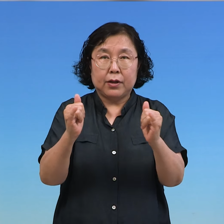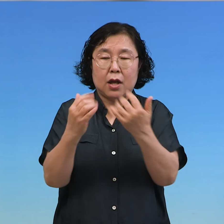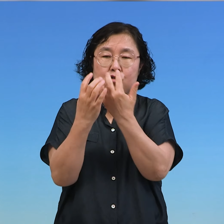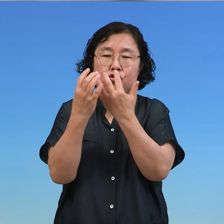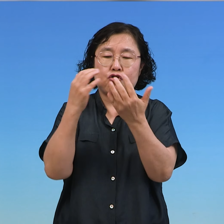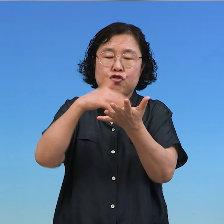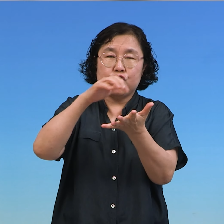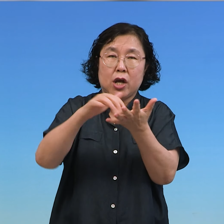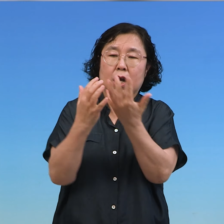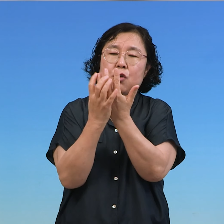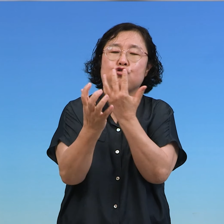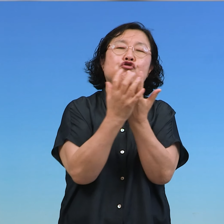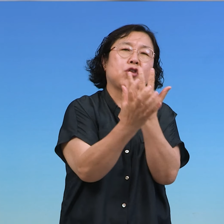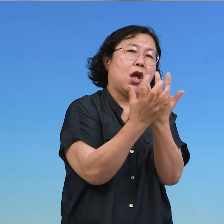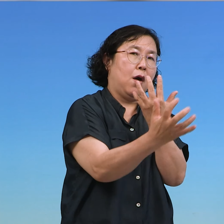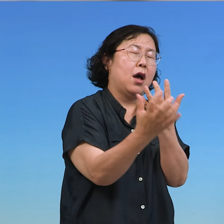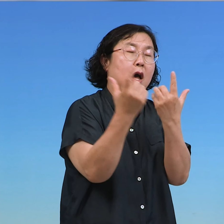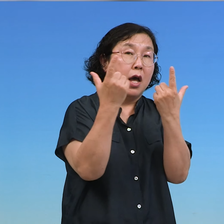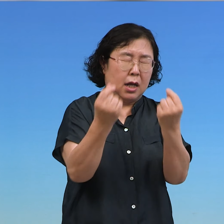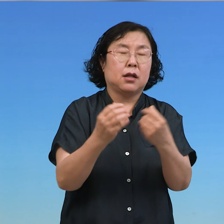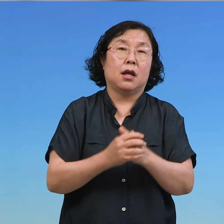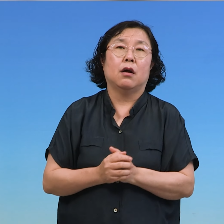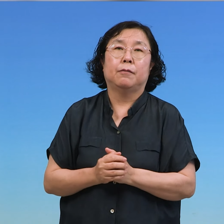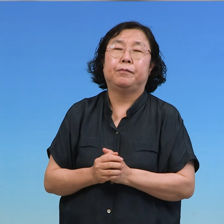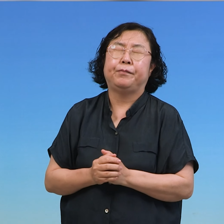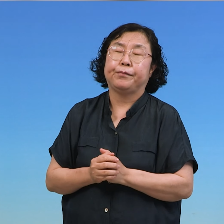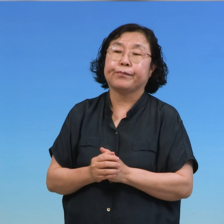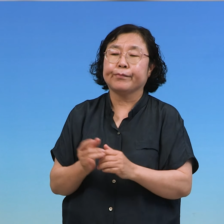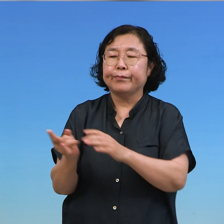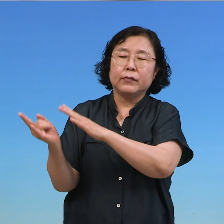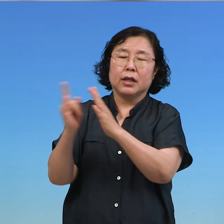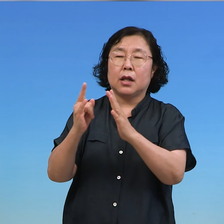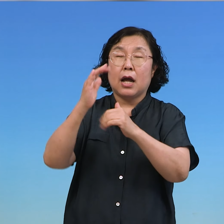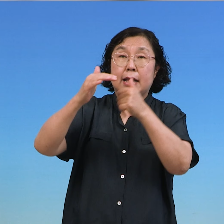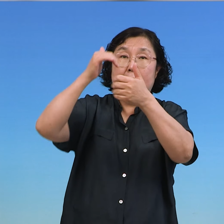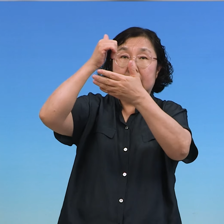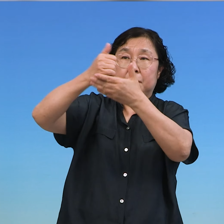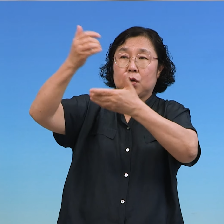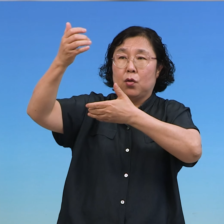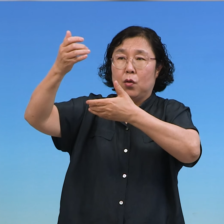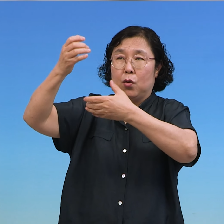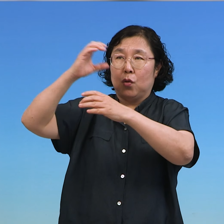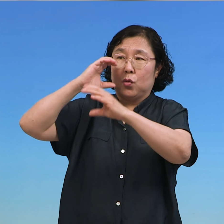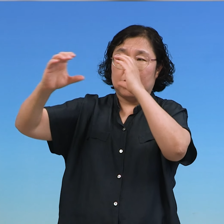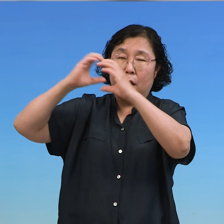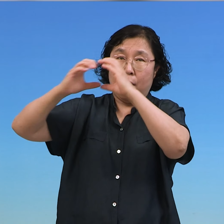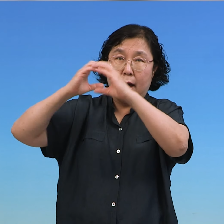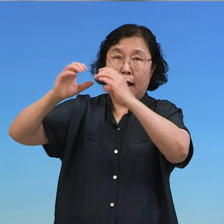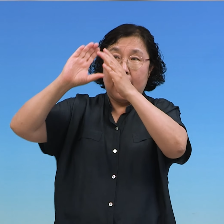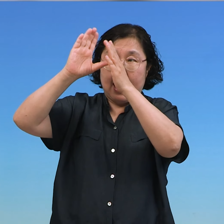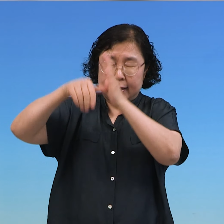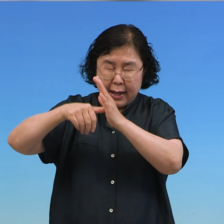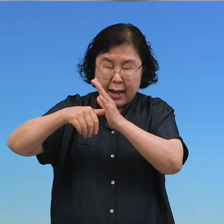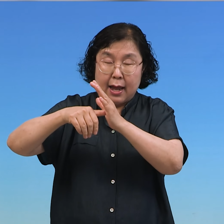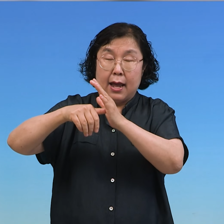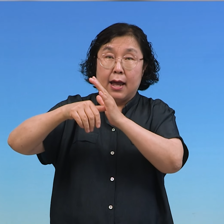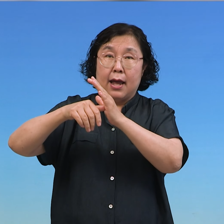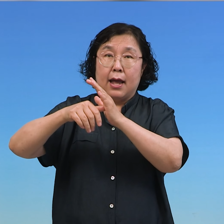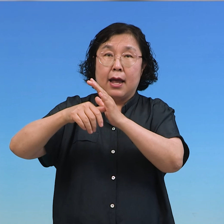에스겔과 하나님이 주거니 받거니 주거니 받거니 하는 그 안에서 요하, 라파 치료하시는